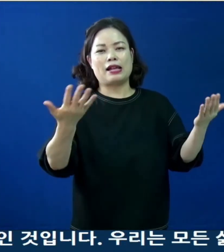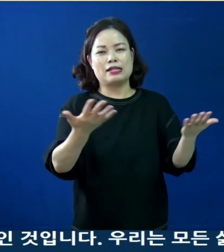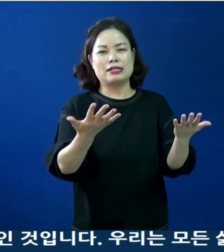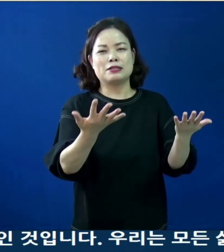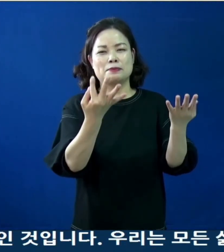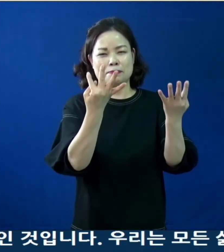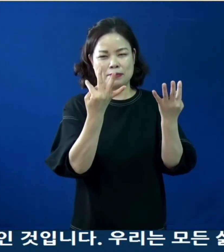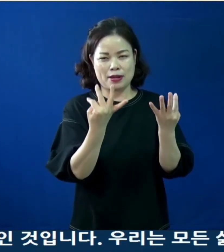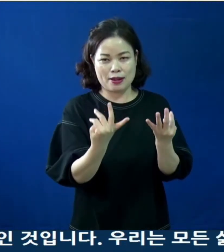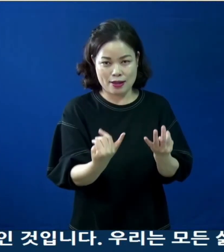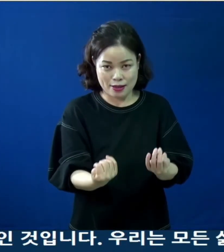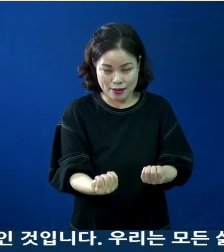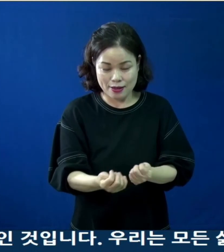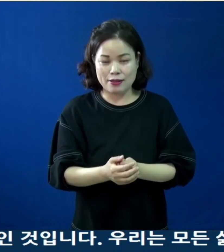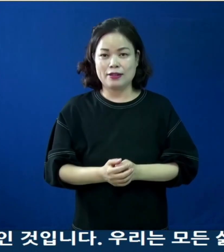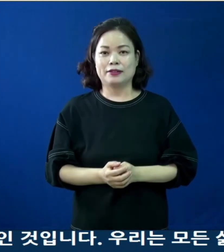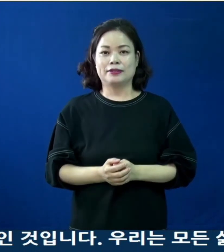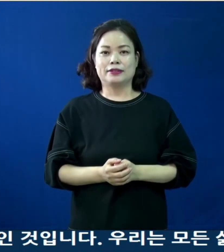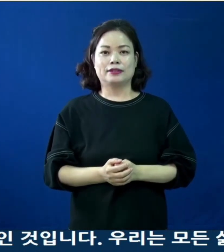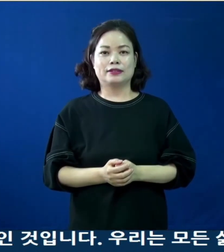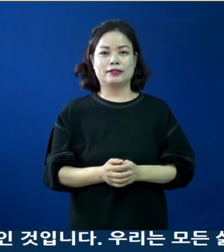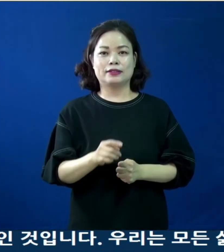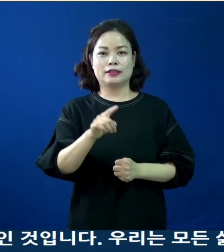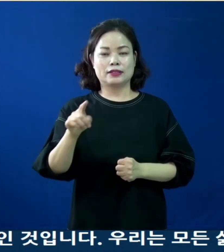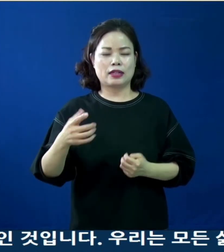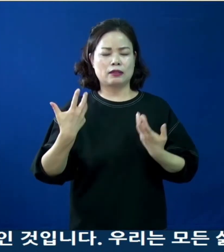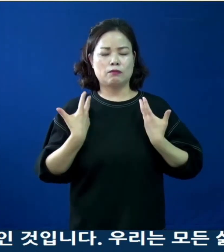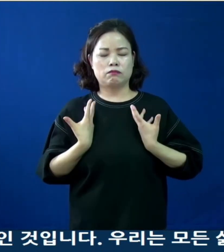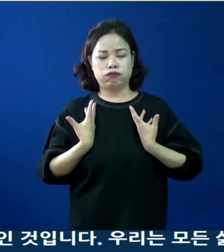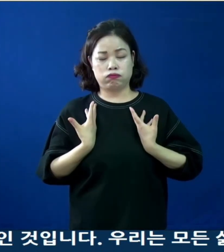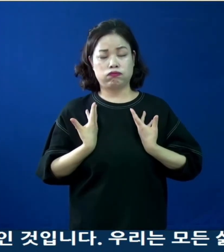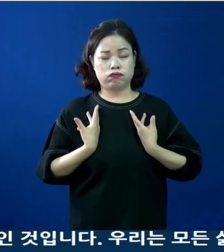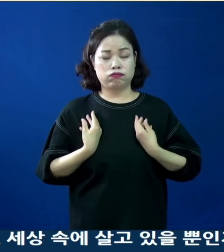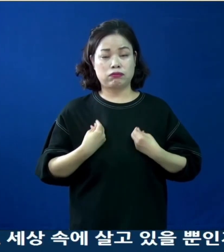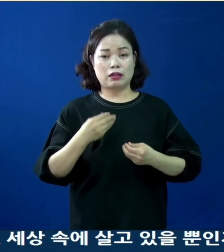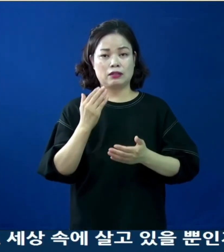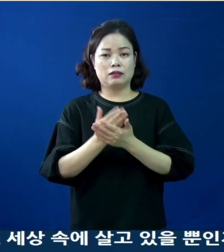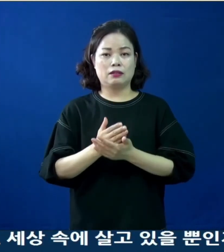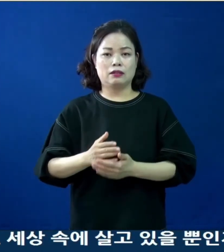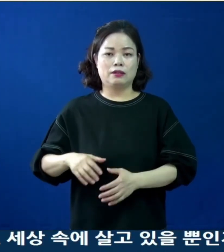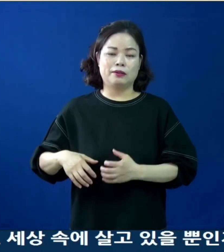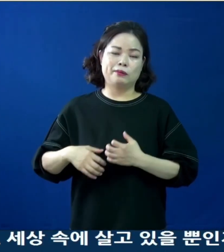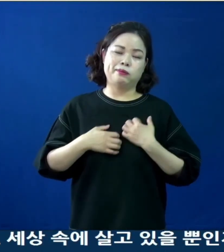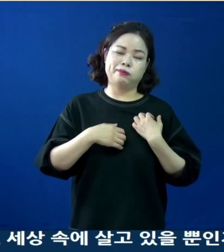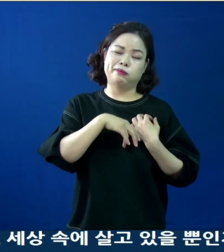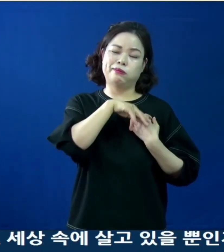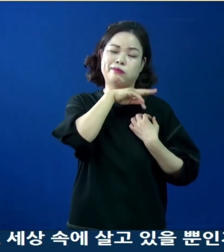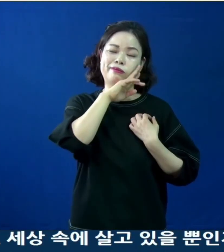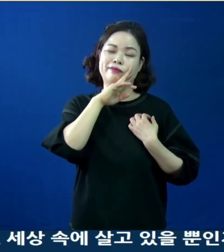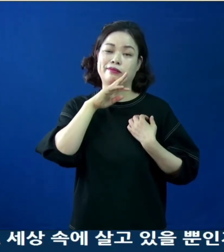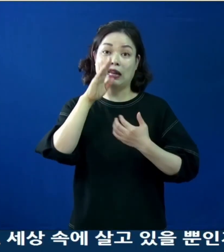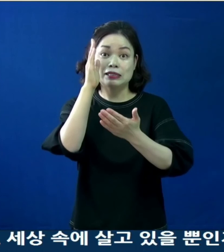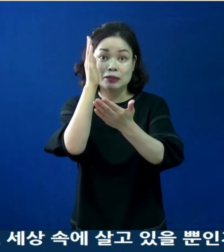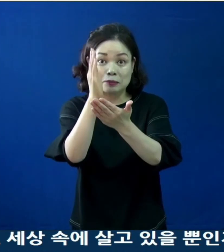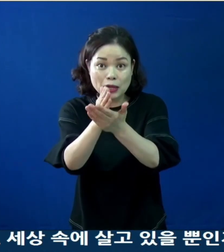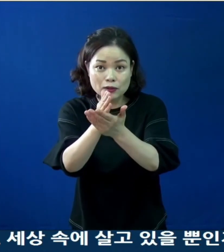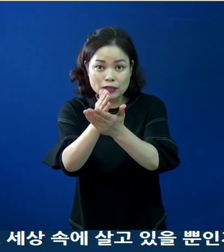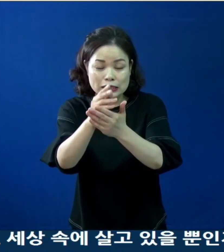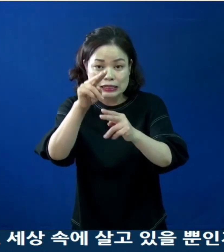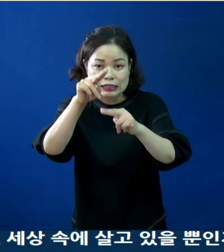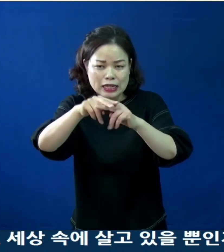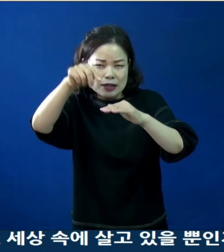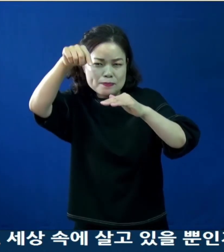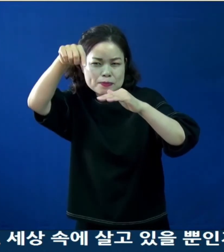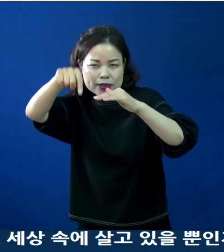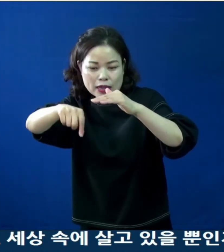많이 있다는 겁니다. 그래서 우리는 낙심하지 말고 태만하지 않고 그 자리 속에 깊게